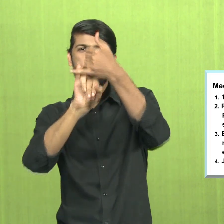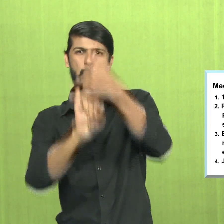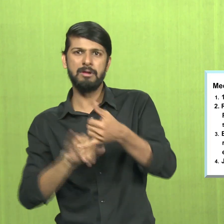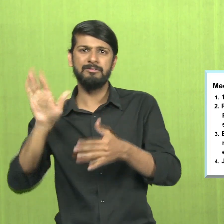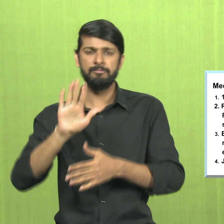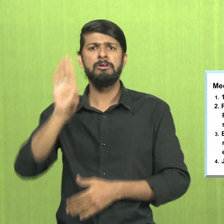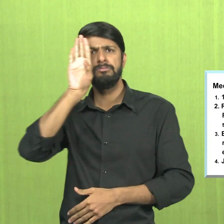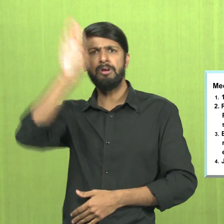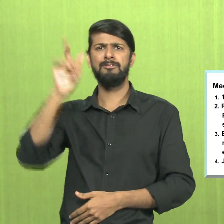हुआ है